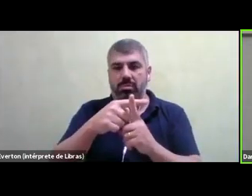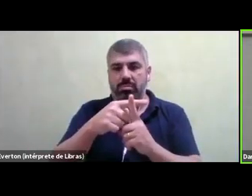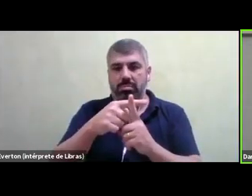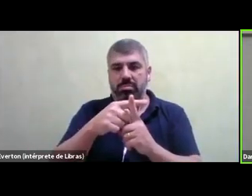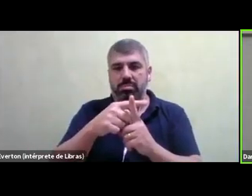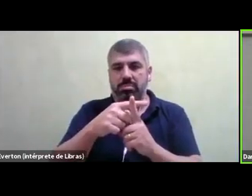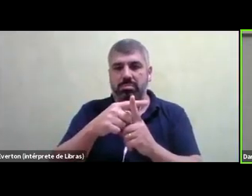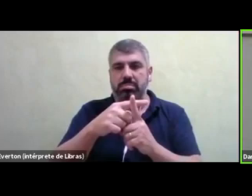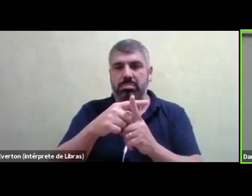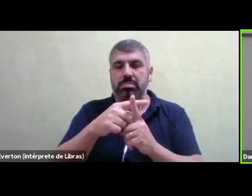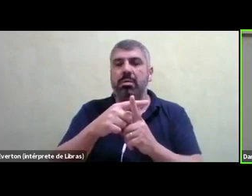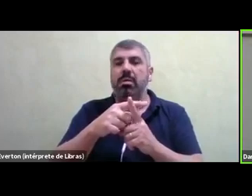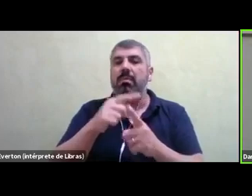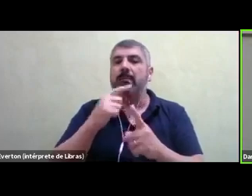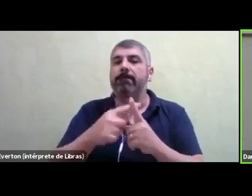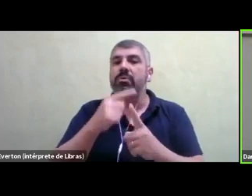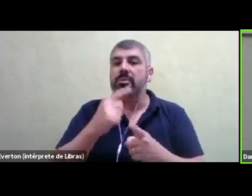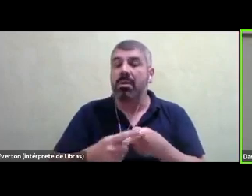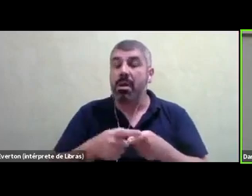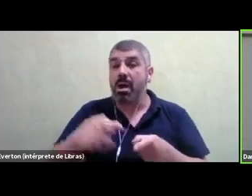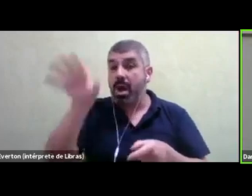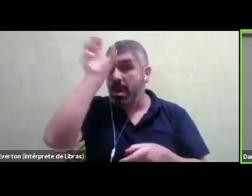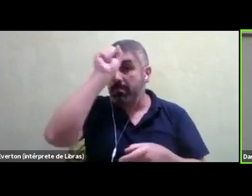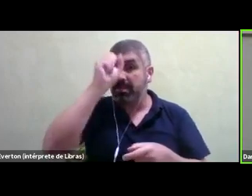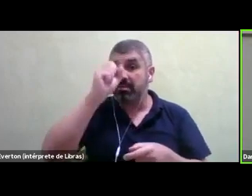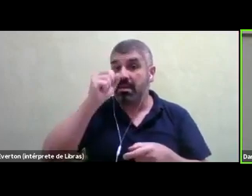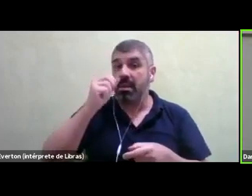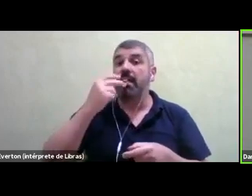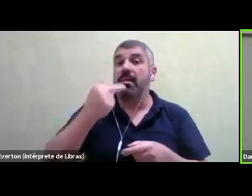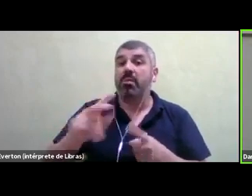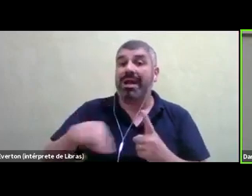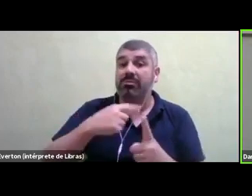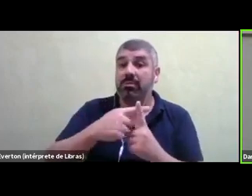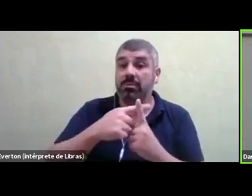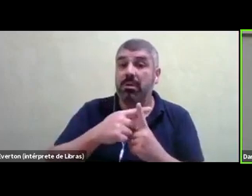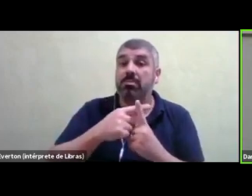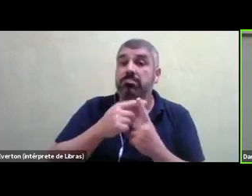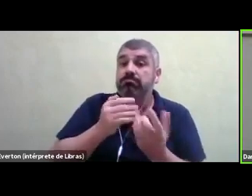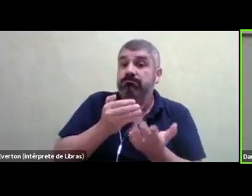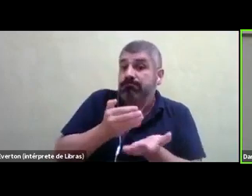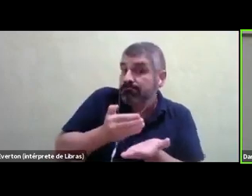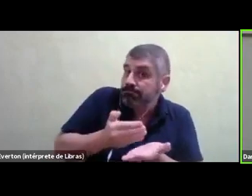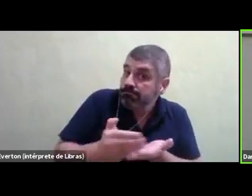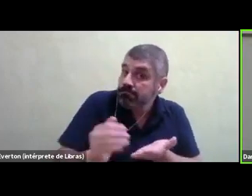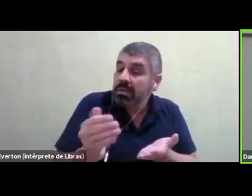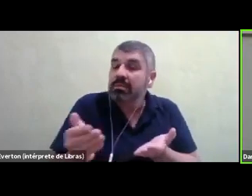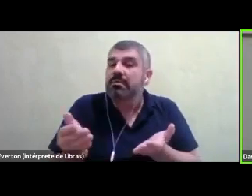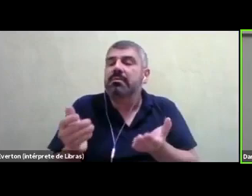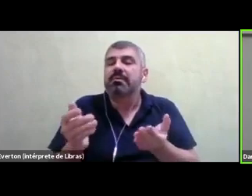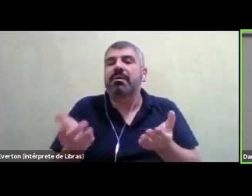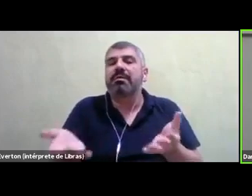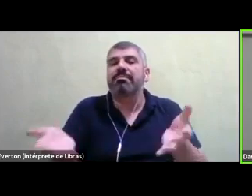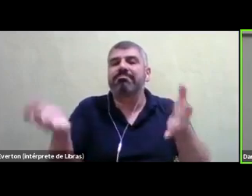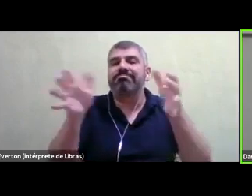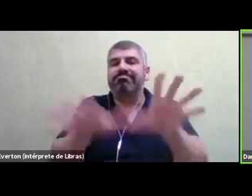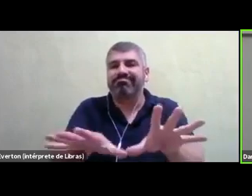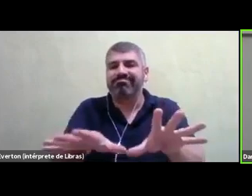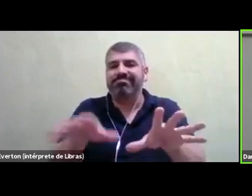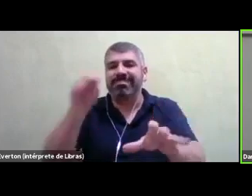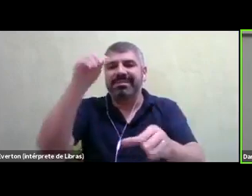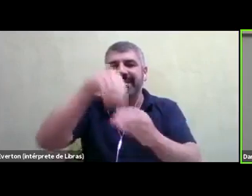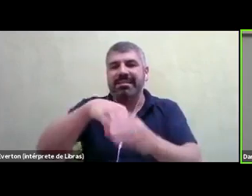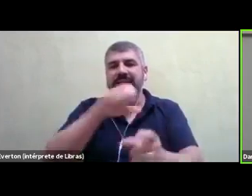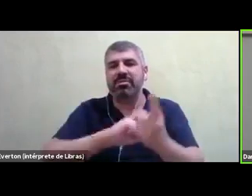Porque é por meio dessa aprendizagem que eles podem se inserir na sociedade